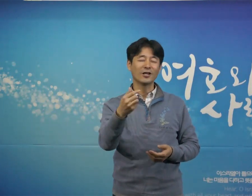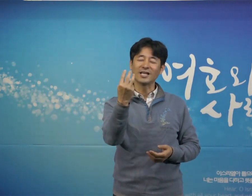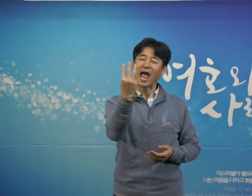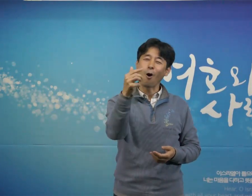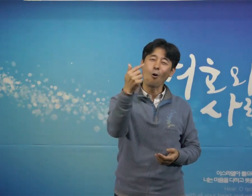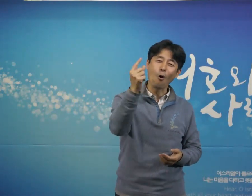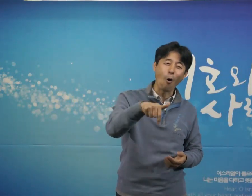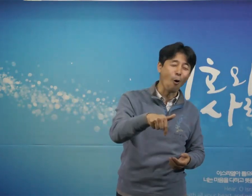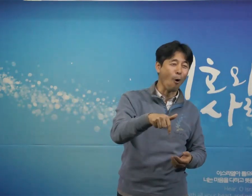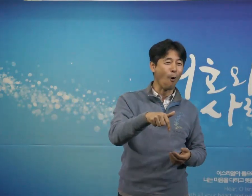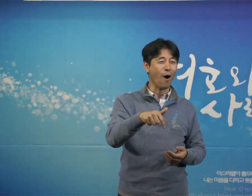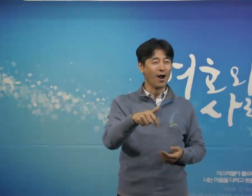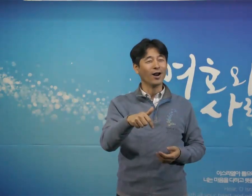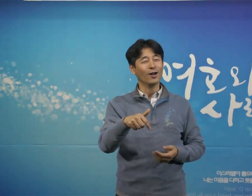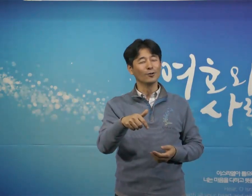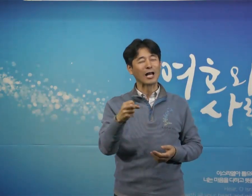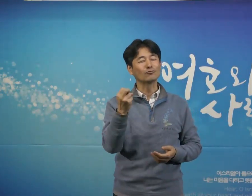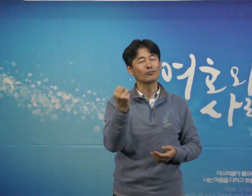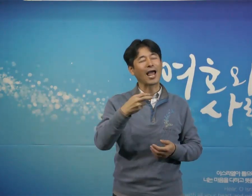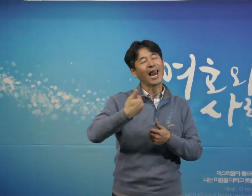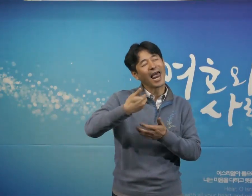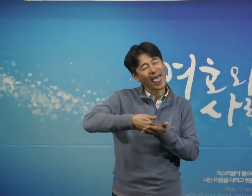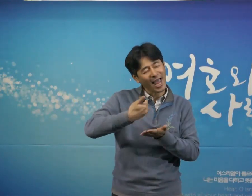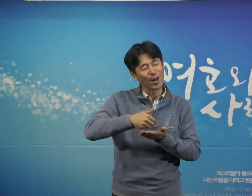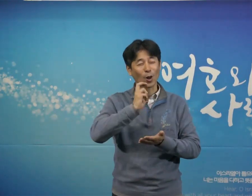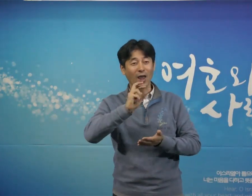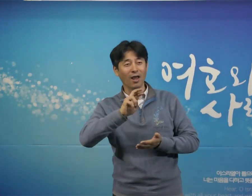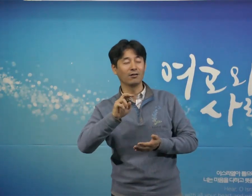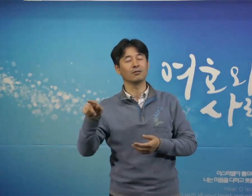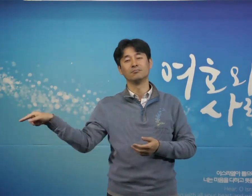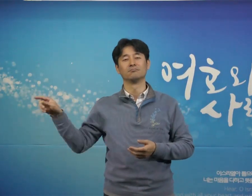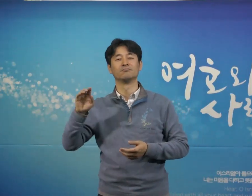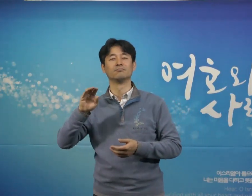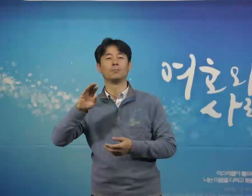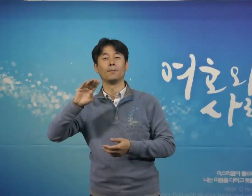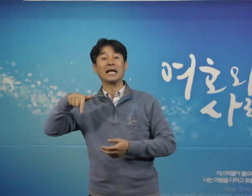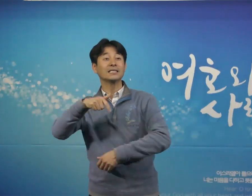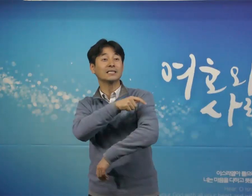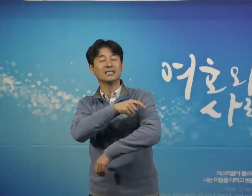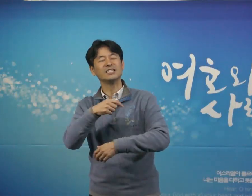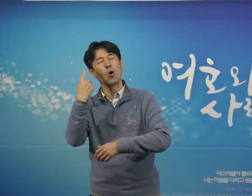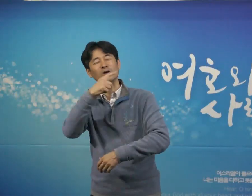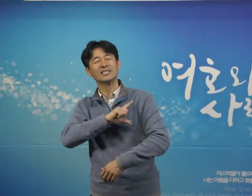제가 지금 이렇게 찬양을 하고 찬양을 하는데